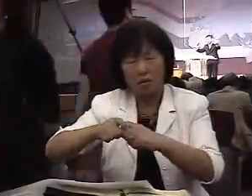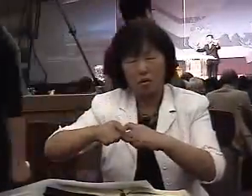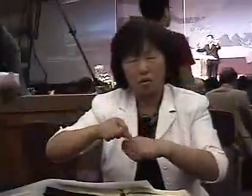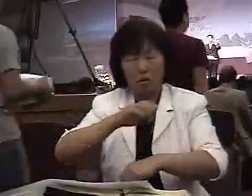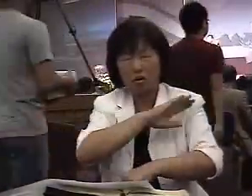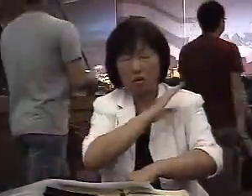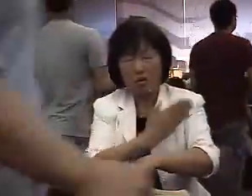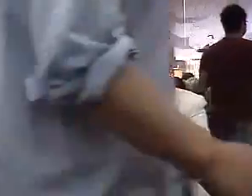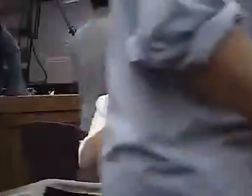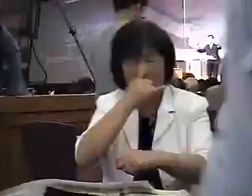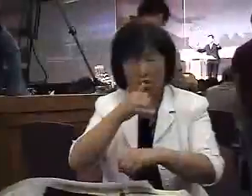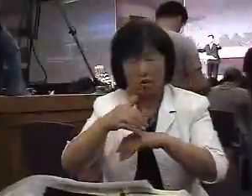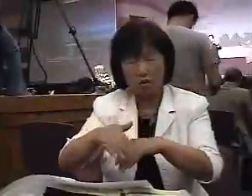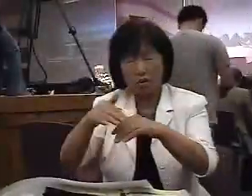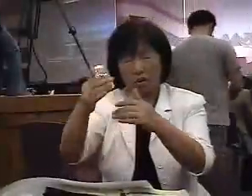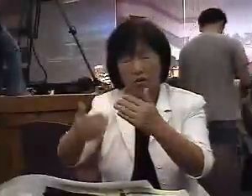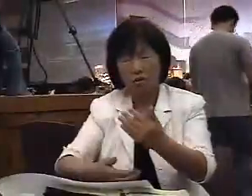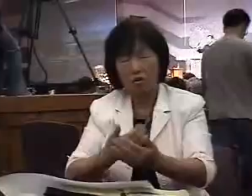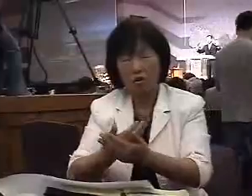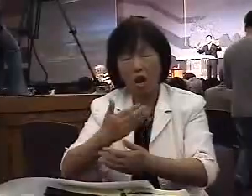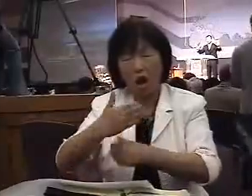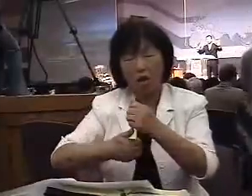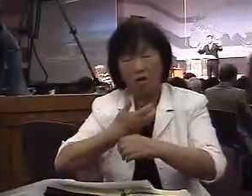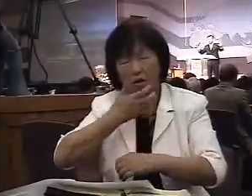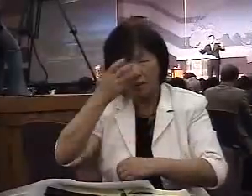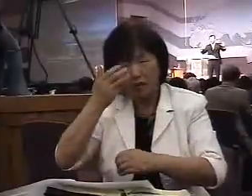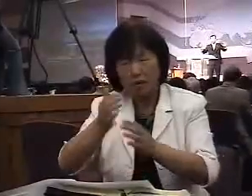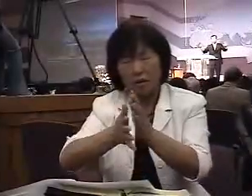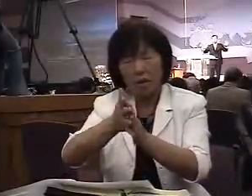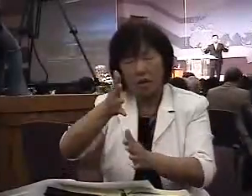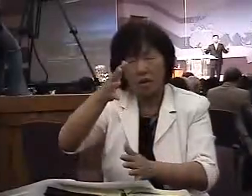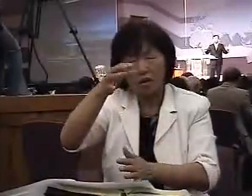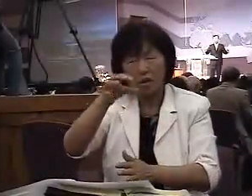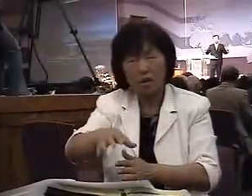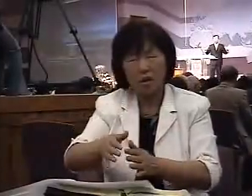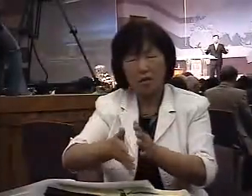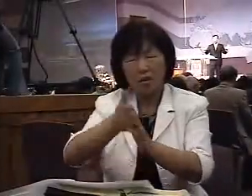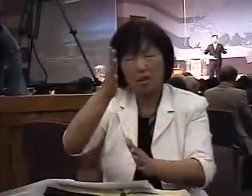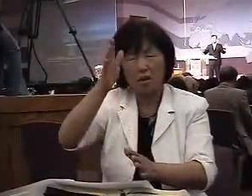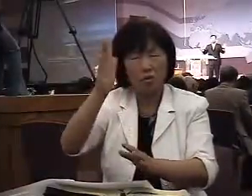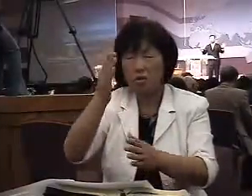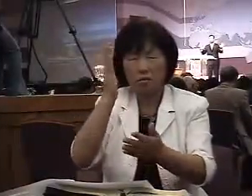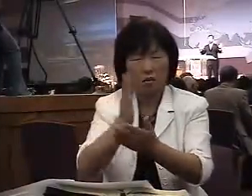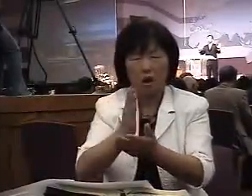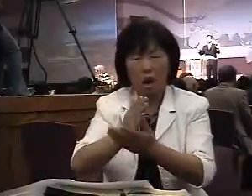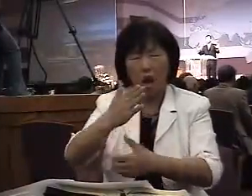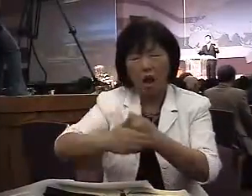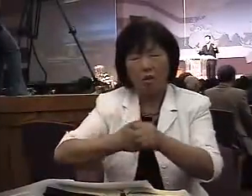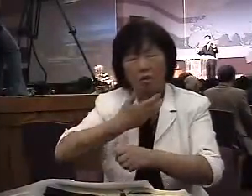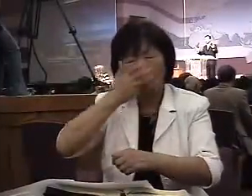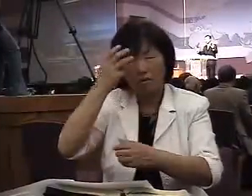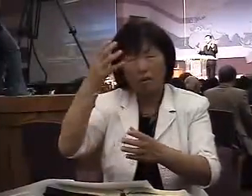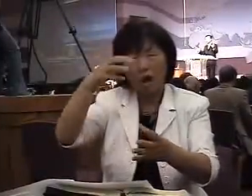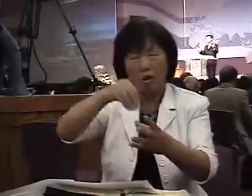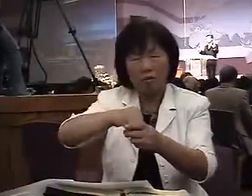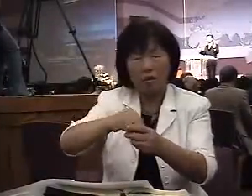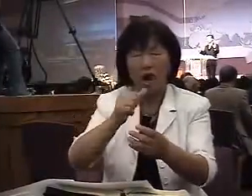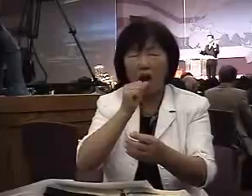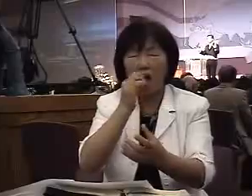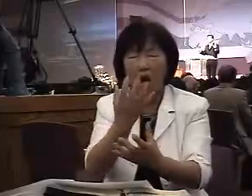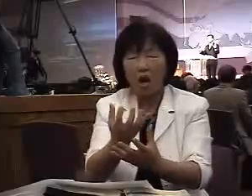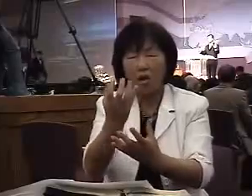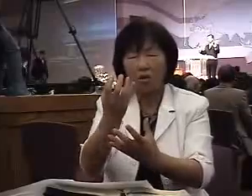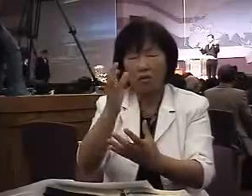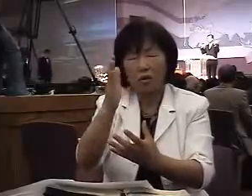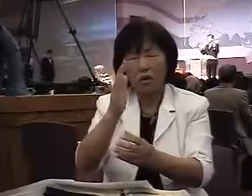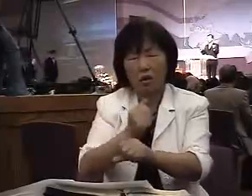있게 전진하게 하여 주시옵소서. 킹덤 드림 센터가 단순히 빌딩이 되지 말고 하나님의 꿈을 담을 수 있는 그릇이 되게 해